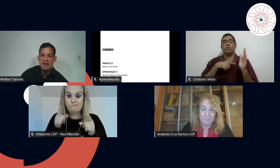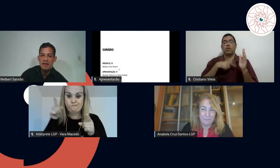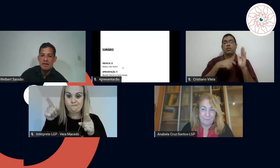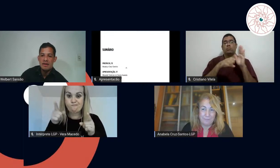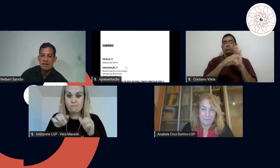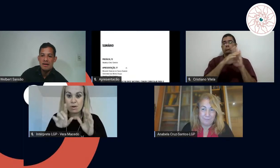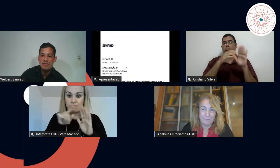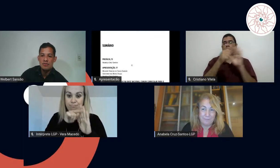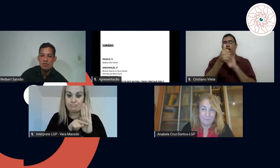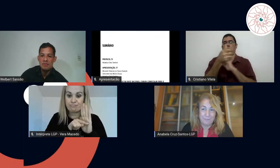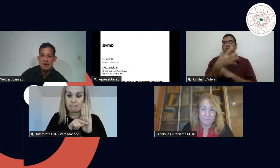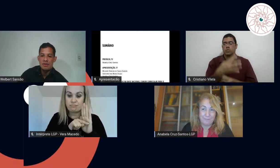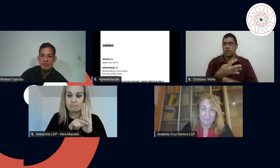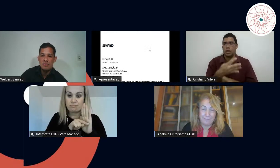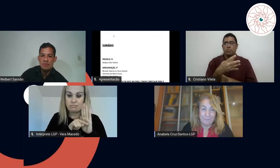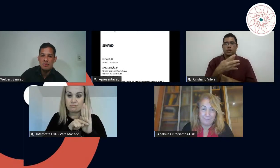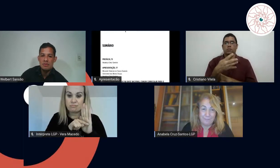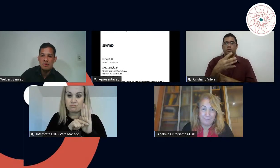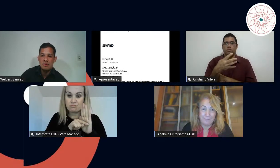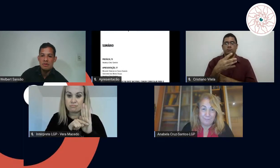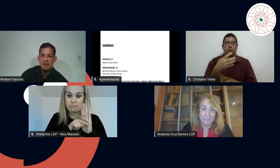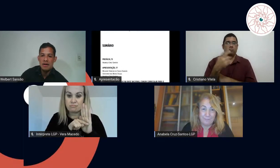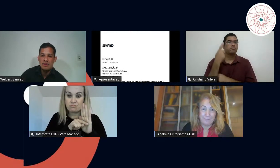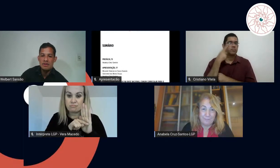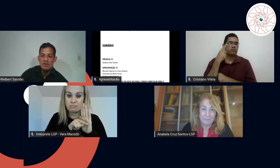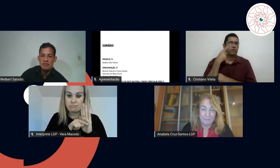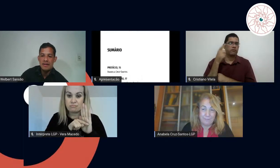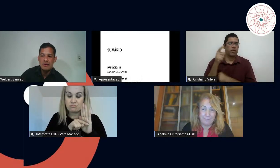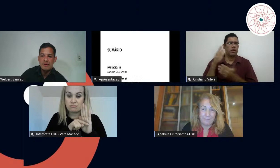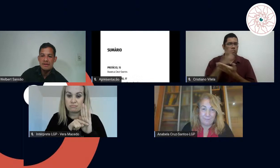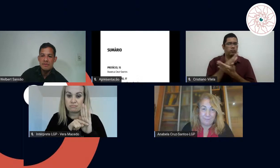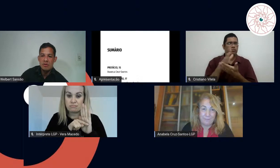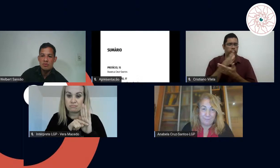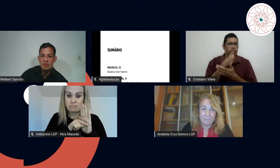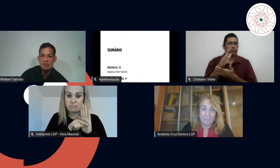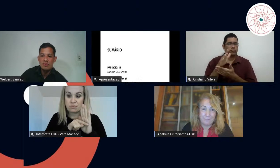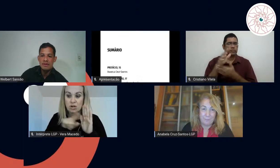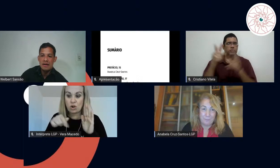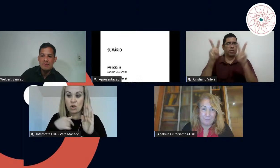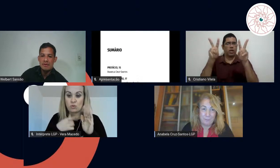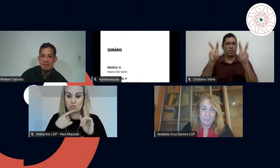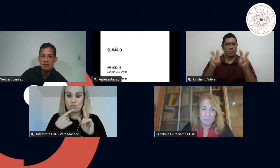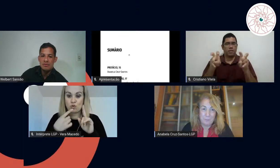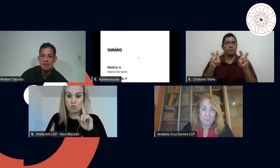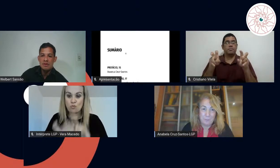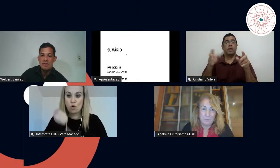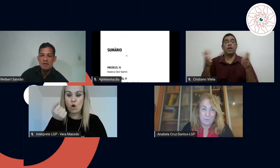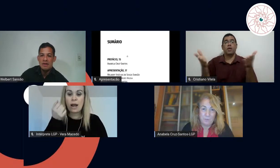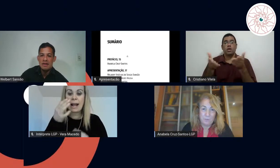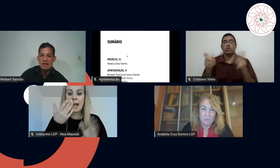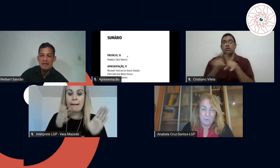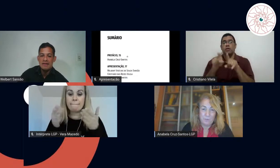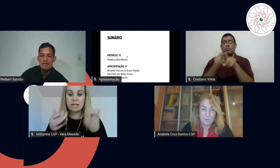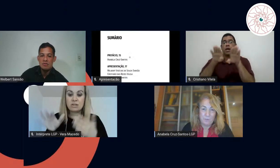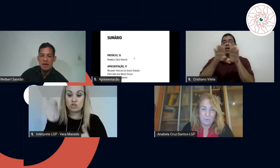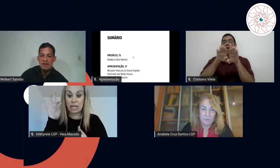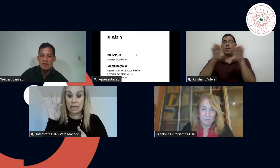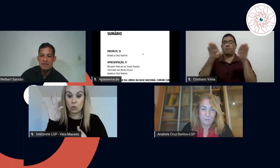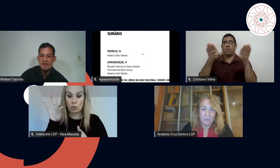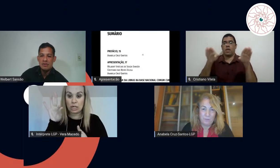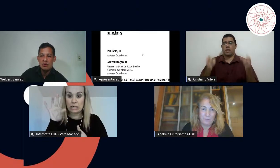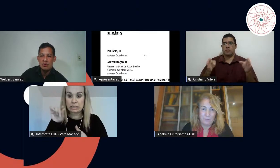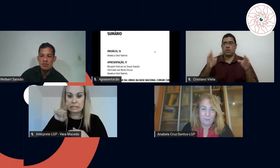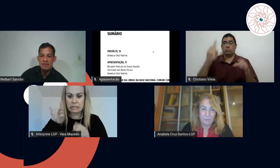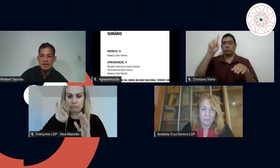OK. Eh, aí no final a gente consegue perceber os 14 capítulos. Eh, nesse